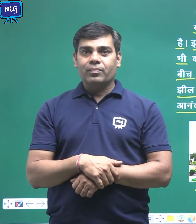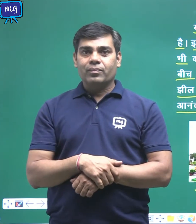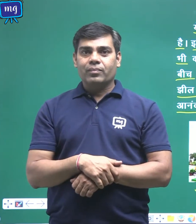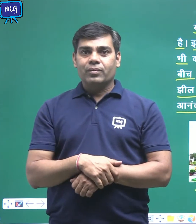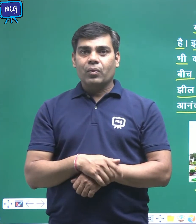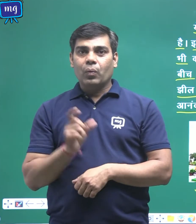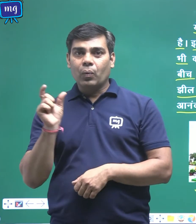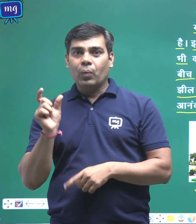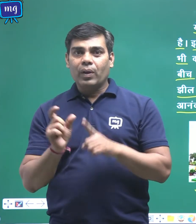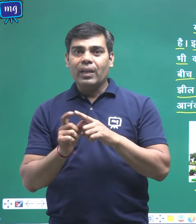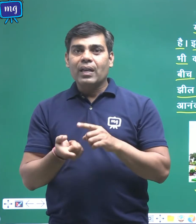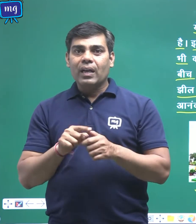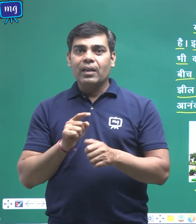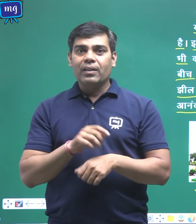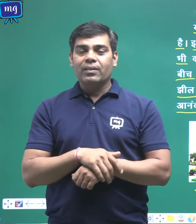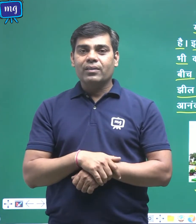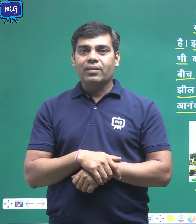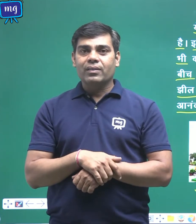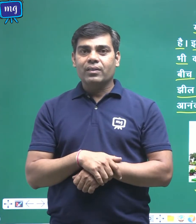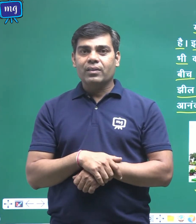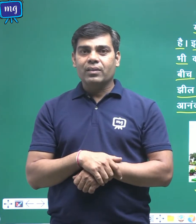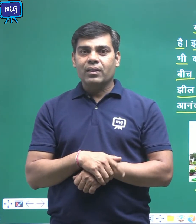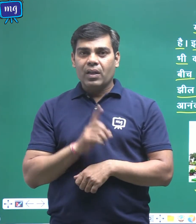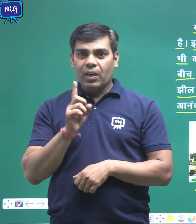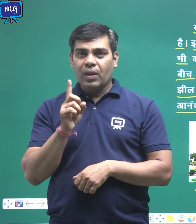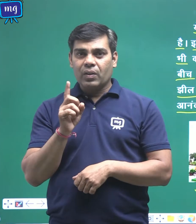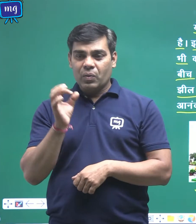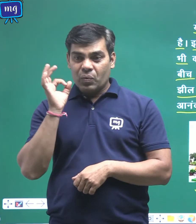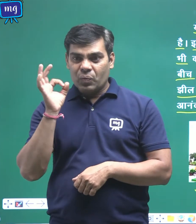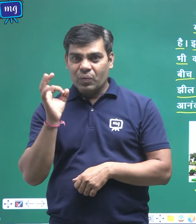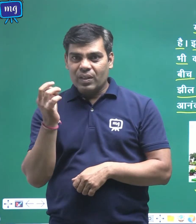उदयपुर शहर का एक सुंदर चित्र